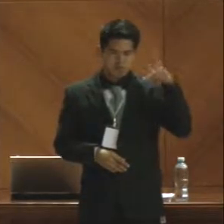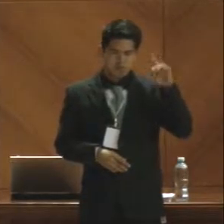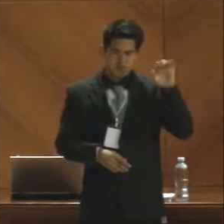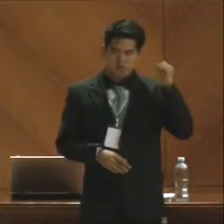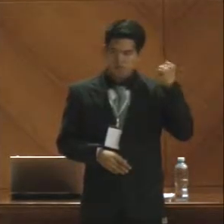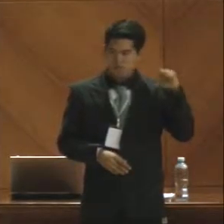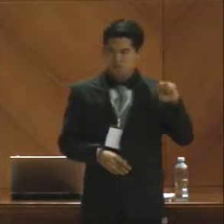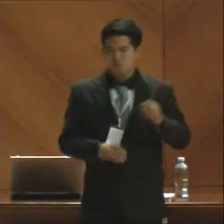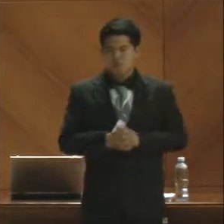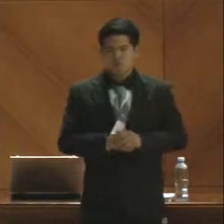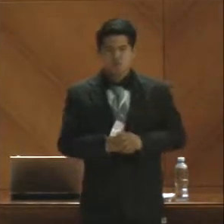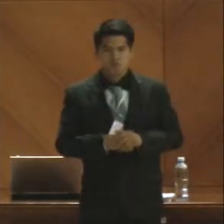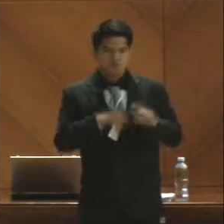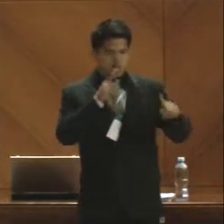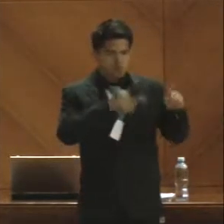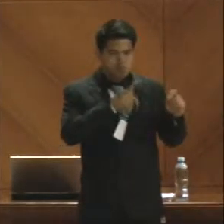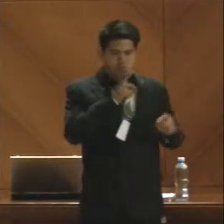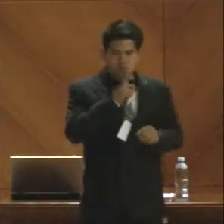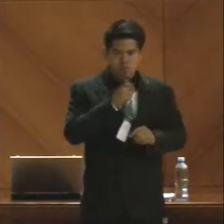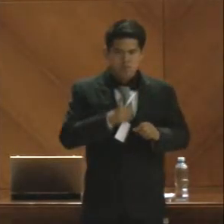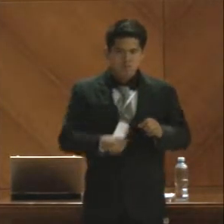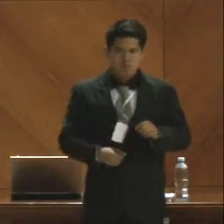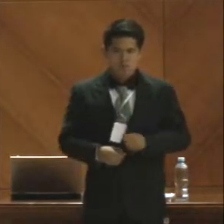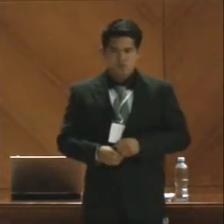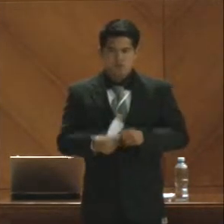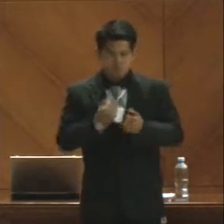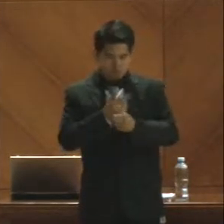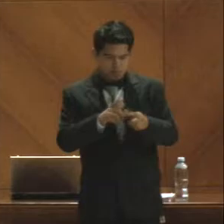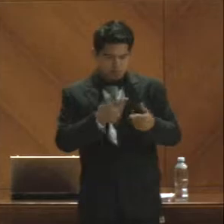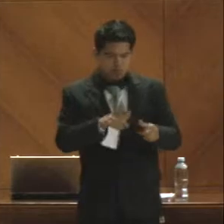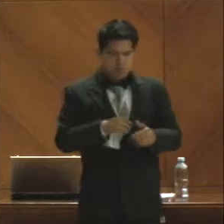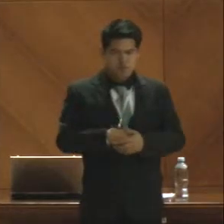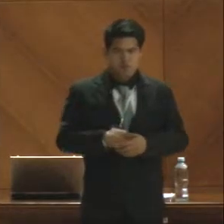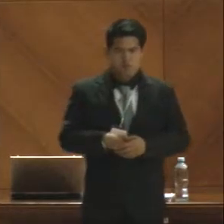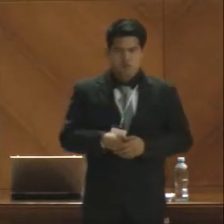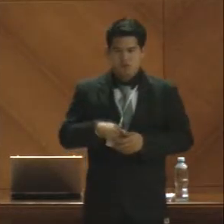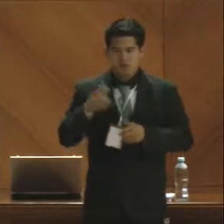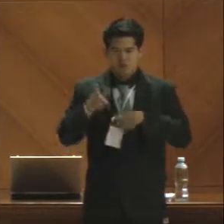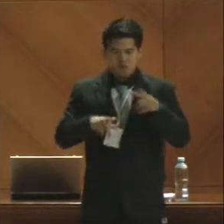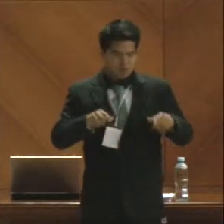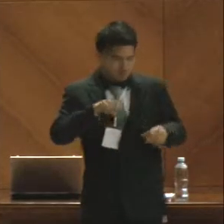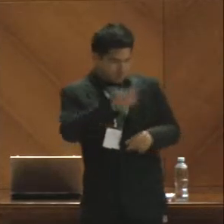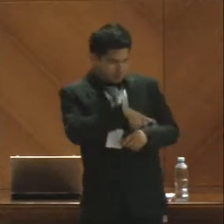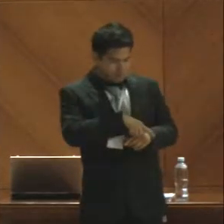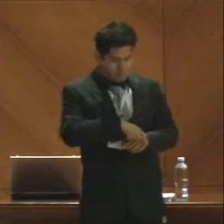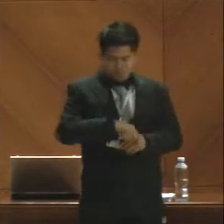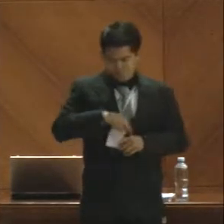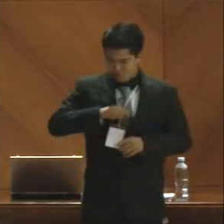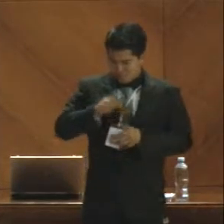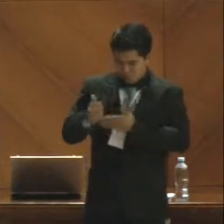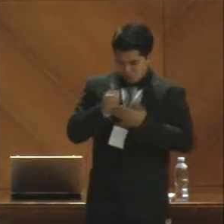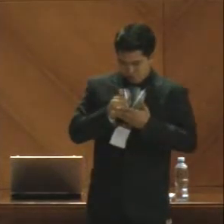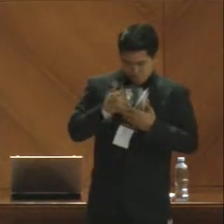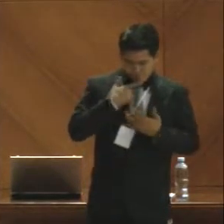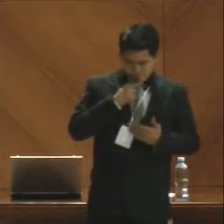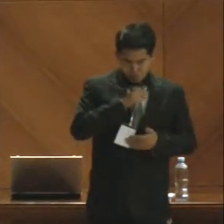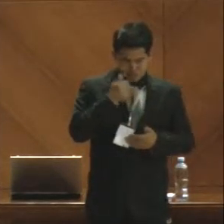Wikileaks no podría funcionar sin software libre. ¿Se imaginan Julian Assange usando Windows queriendo publicar documentos secretos del gobierno de los Estados